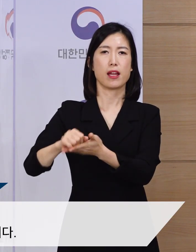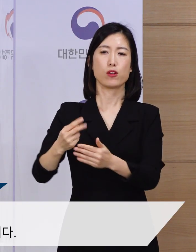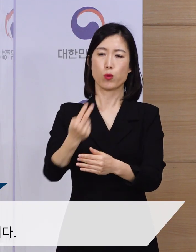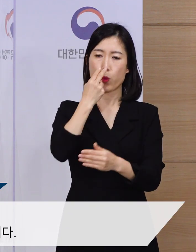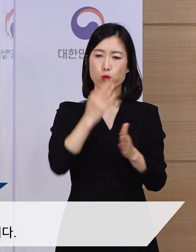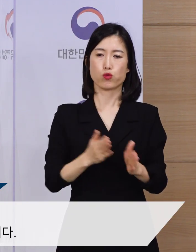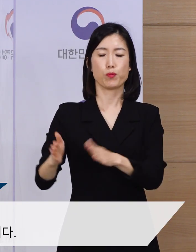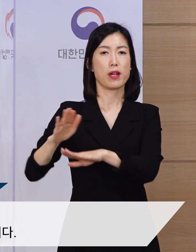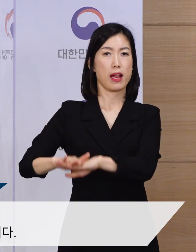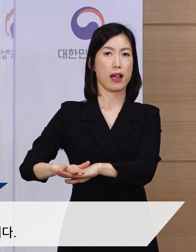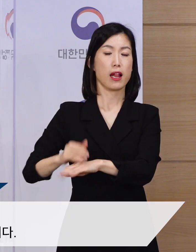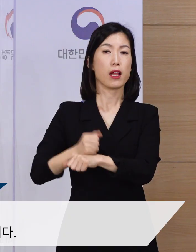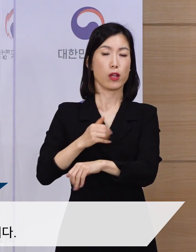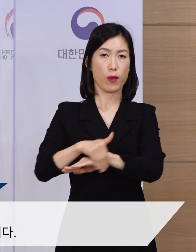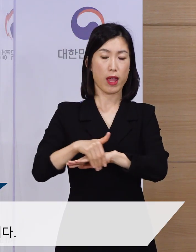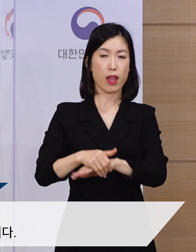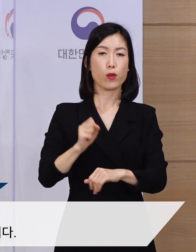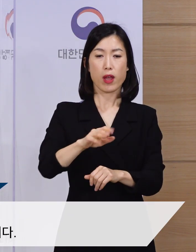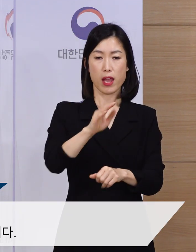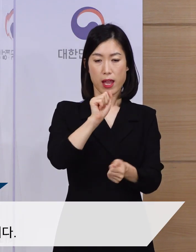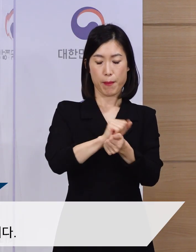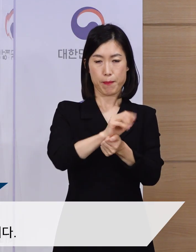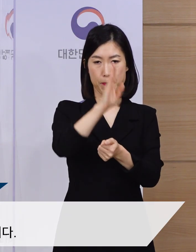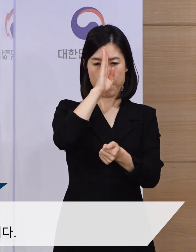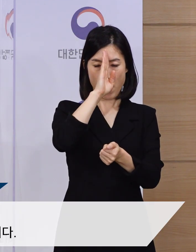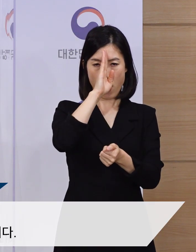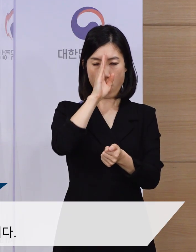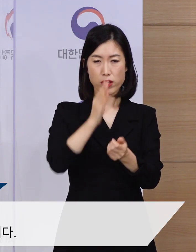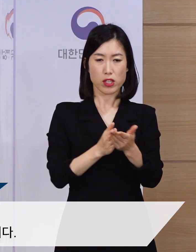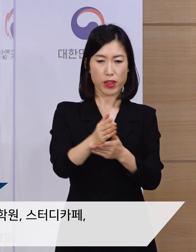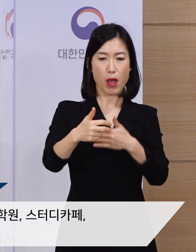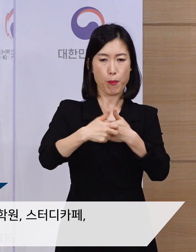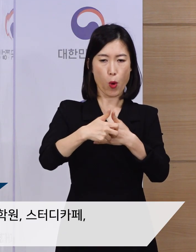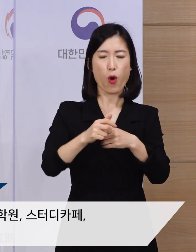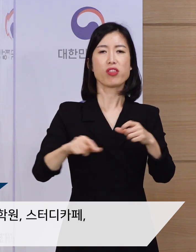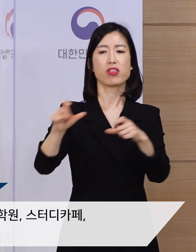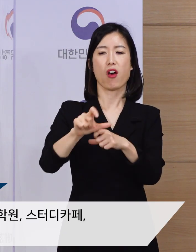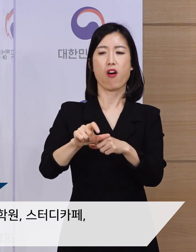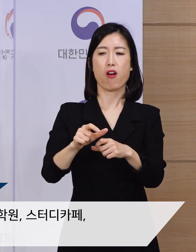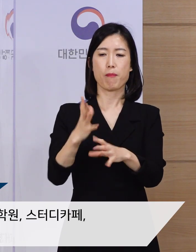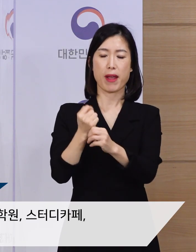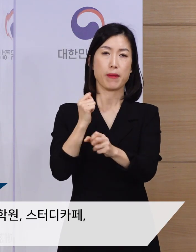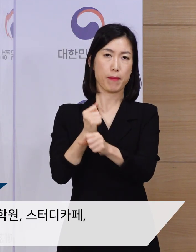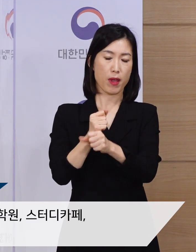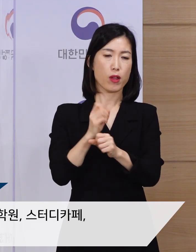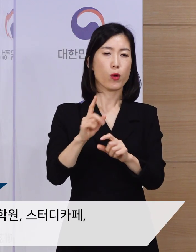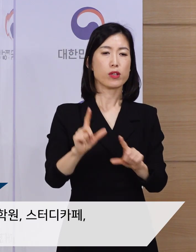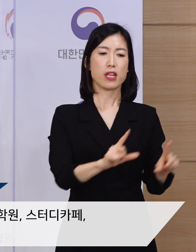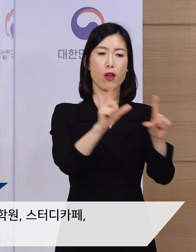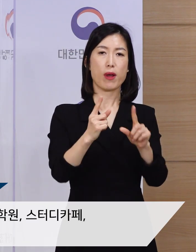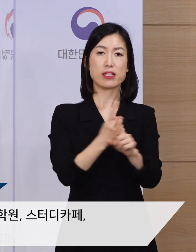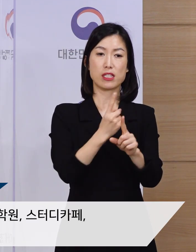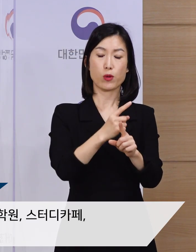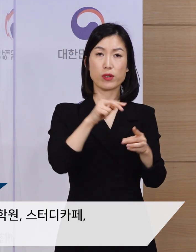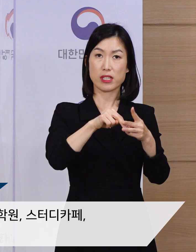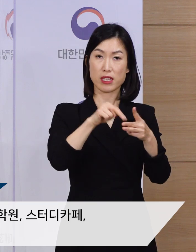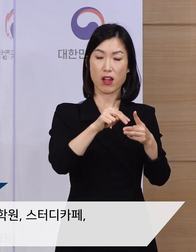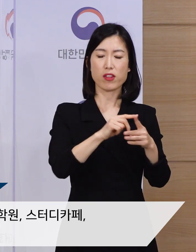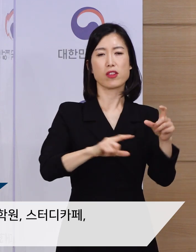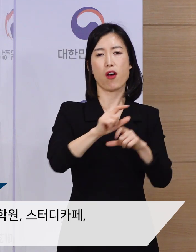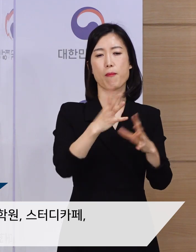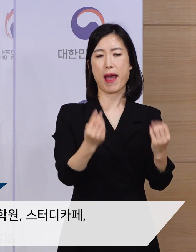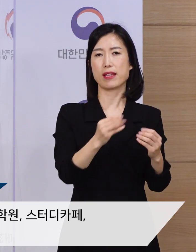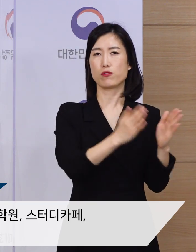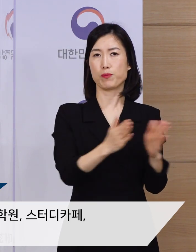감염병 전담병원도 확충하도록 하겠습니다. 11월 19일부터 수능 특별 방역기간을